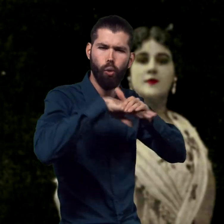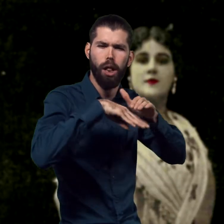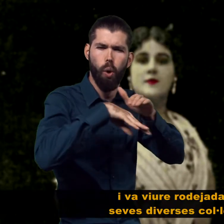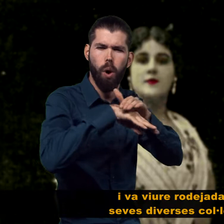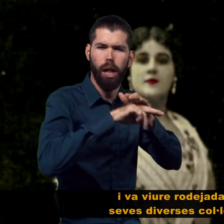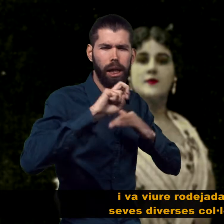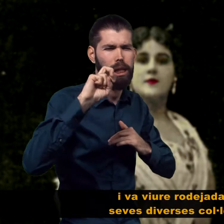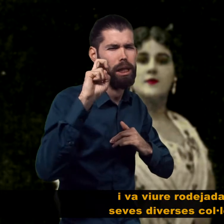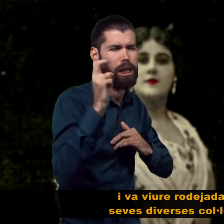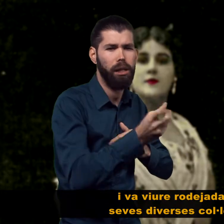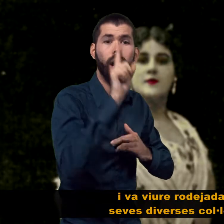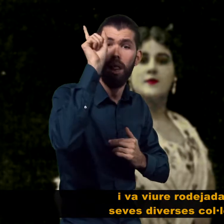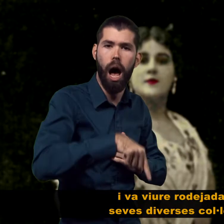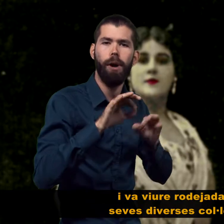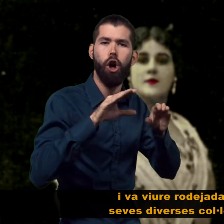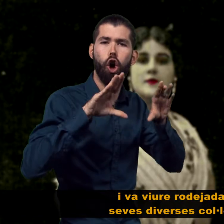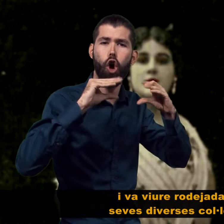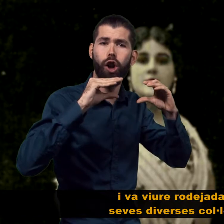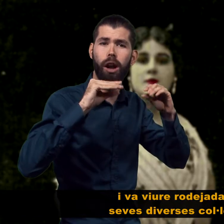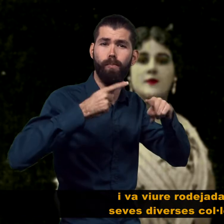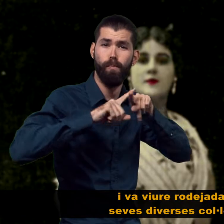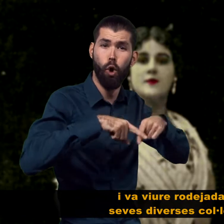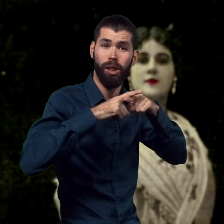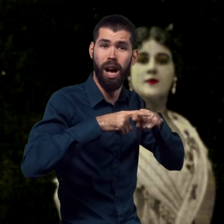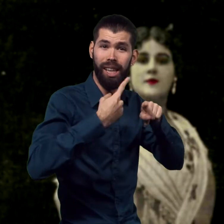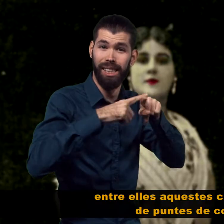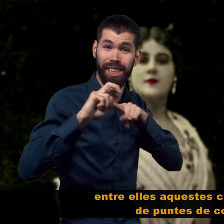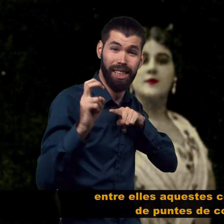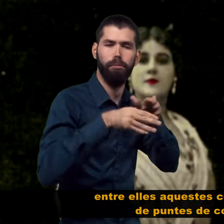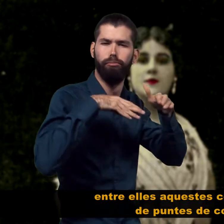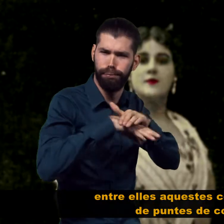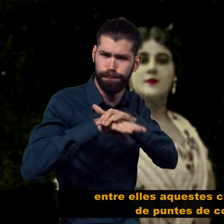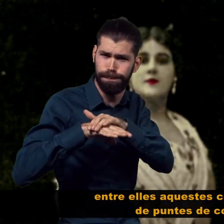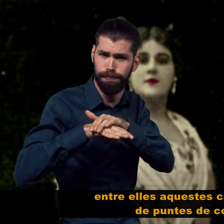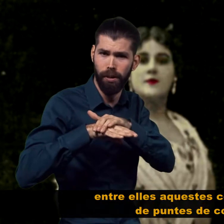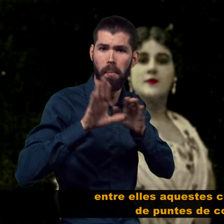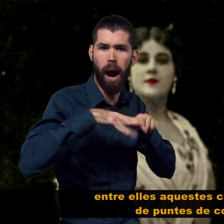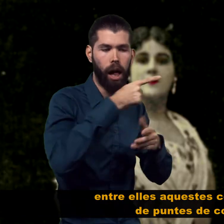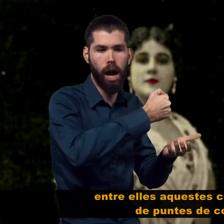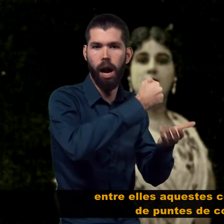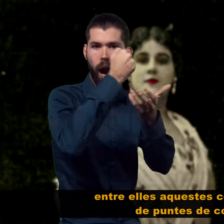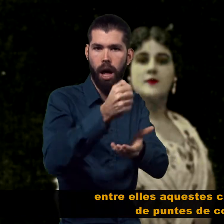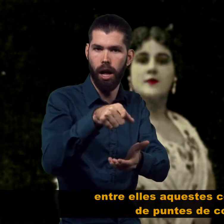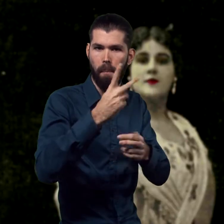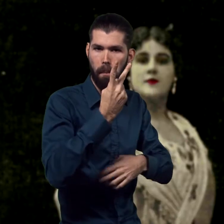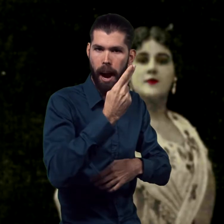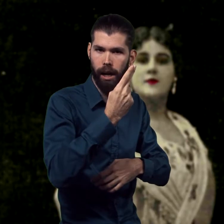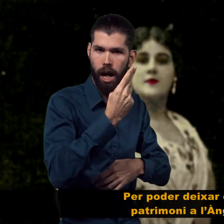i va viure rodejada de les seves diverses col·leccions, entre elles aquestes col·leccions de puntes de coixí.